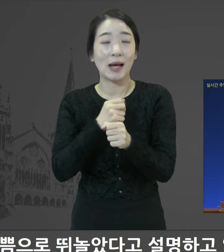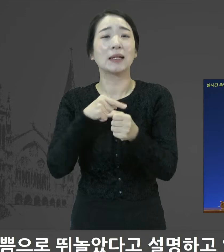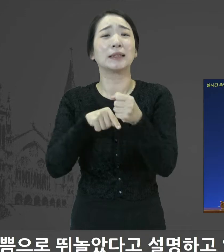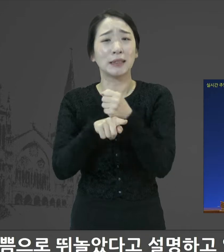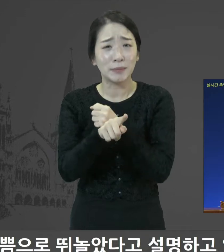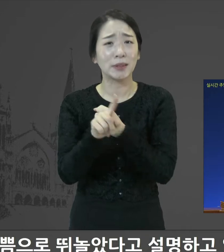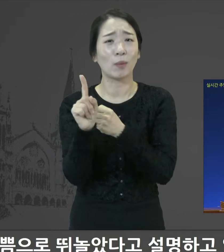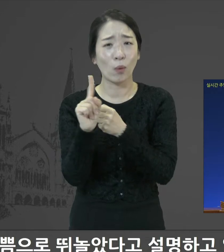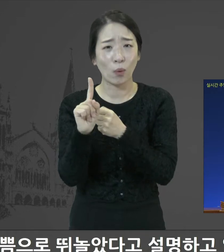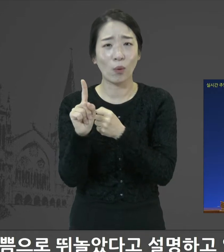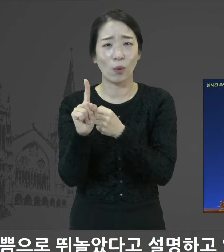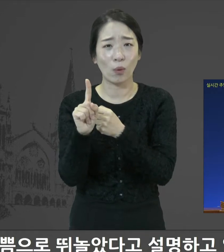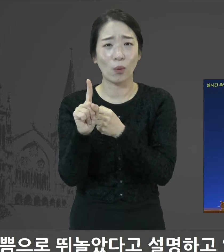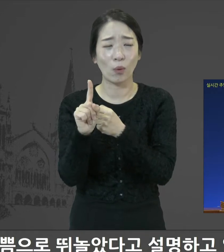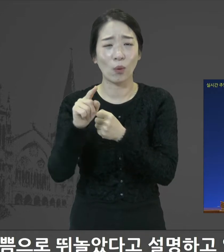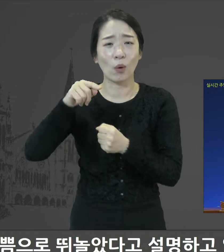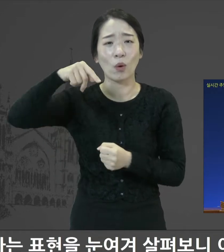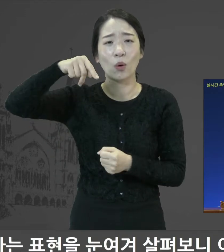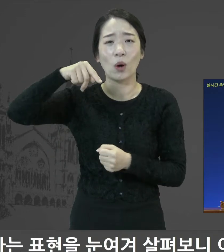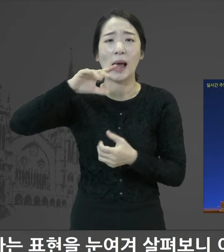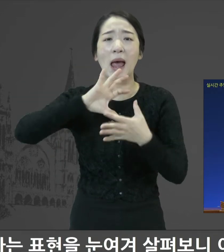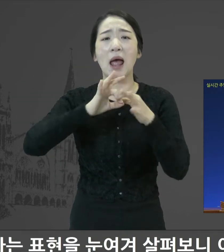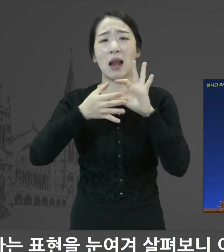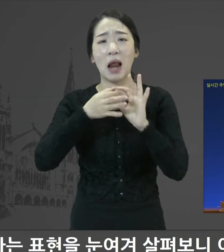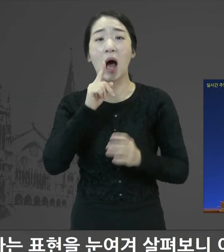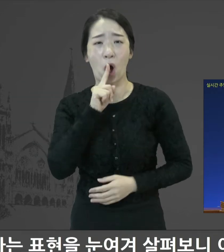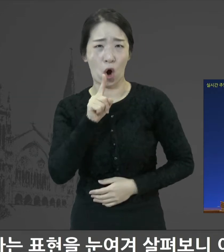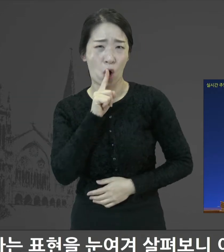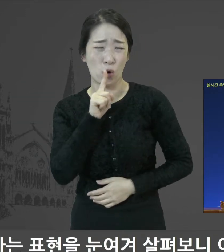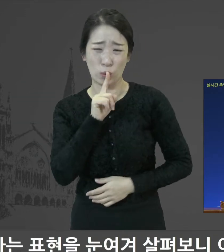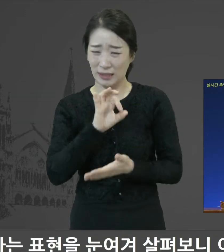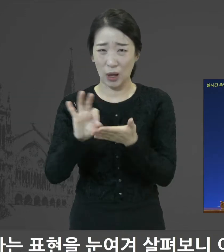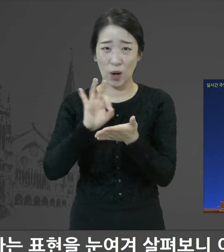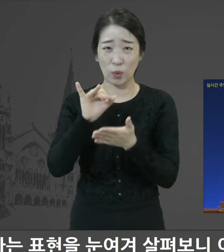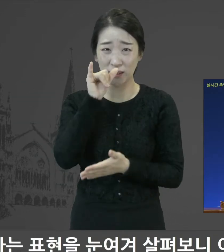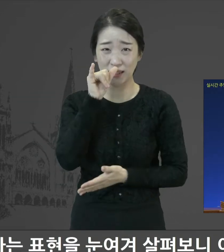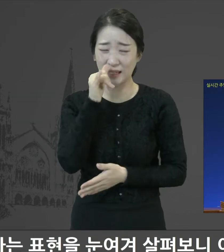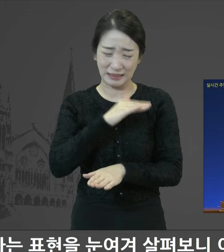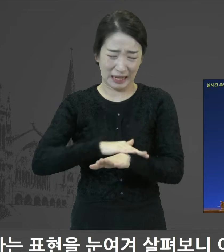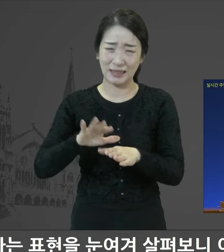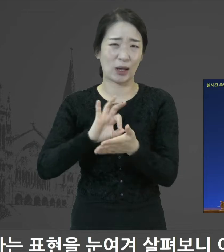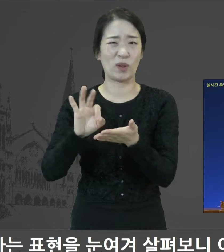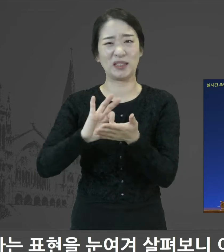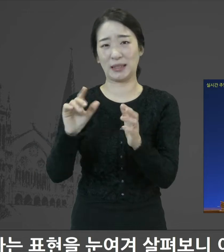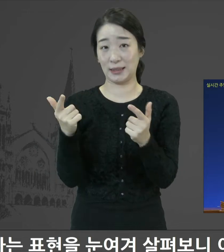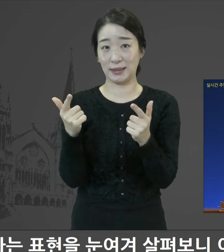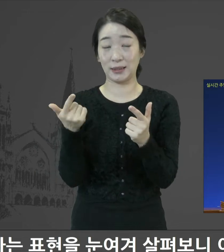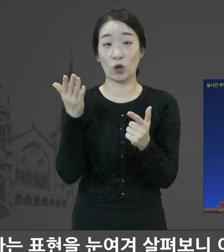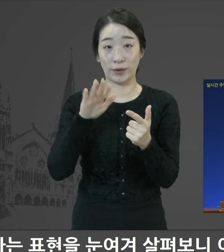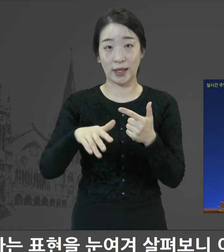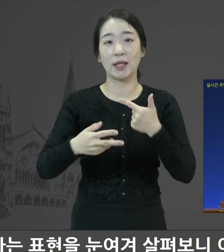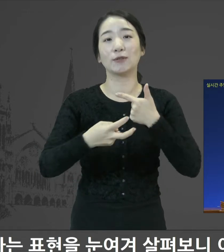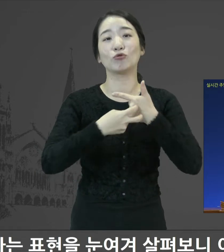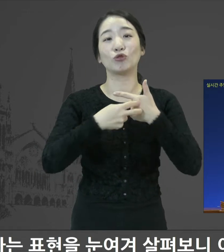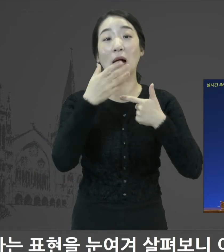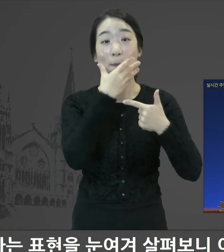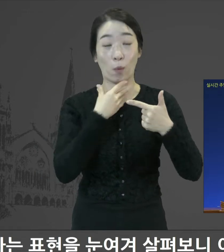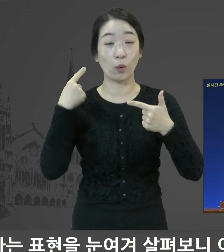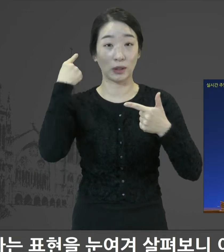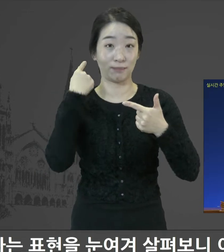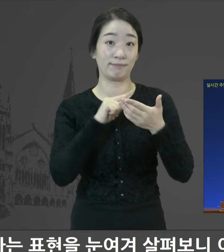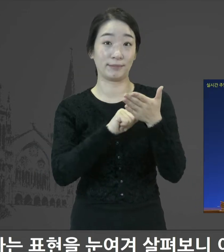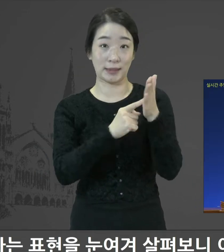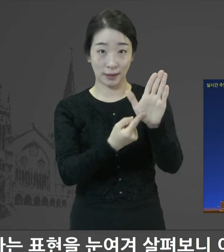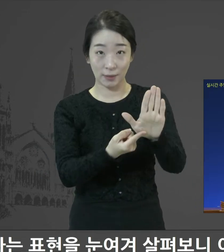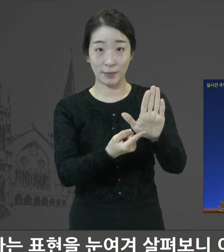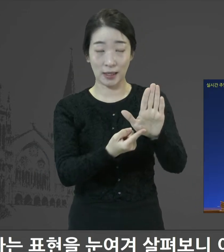이렇게 발음하더라고요. 스키르따오라고 발음을 하는데 잘 안 쓰이는 말입니다. 이게 누가복음에만 딱 두 번 나와요. 그러니까 아주